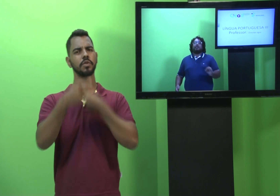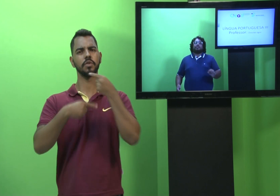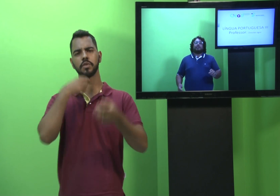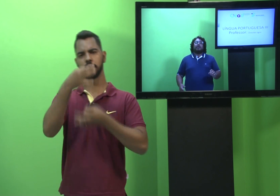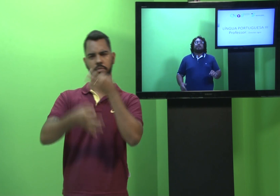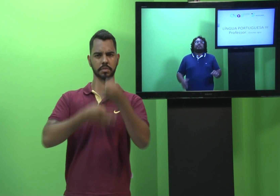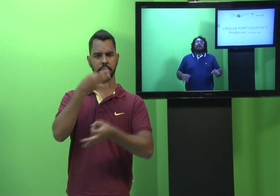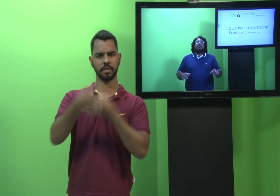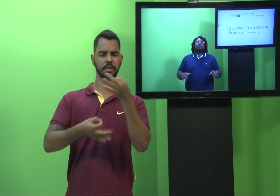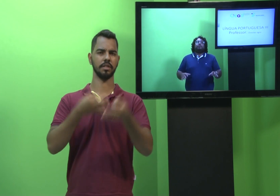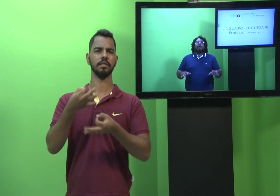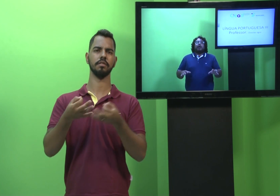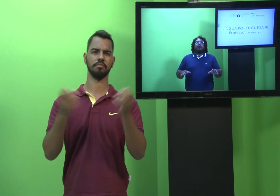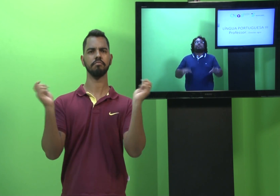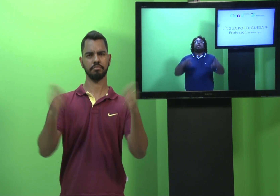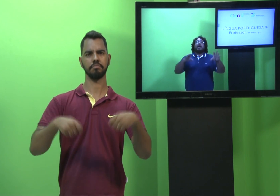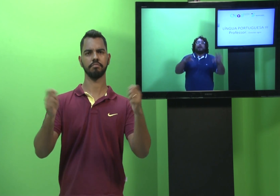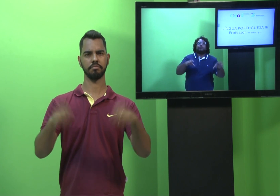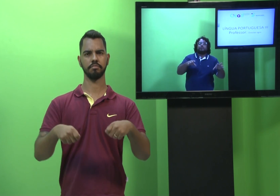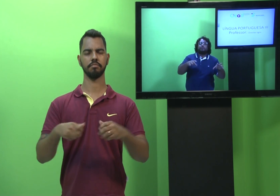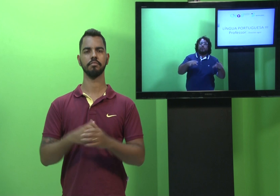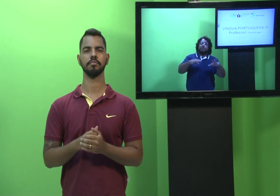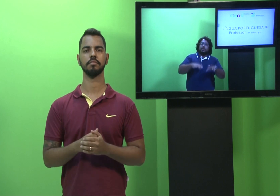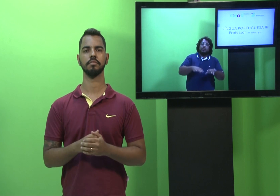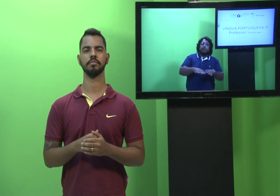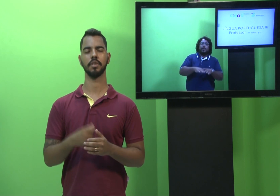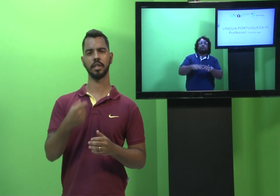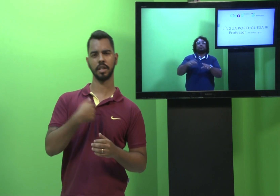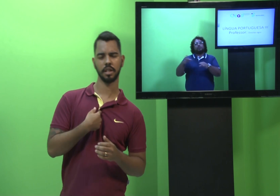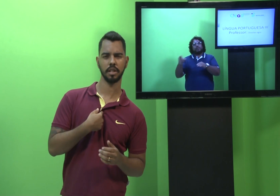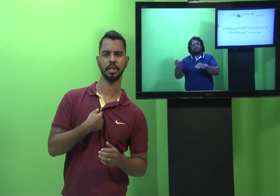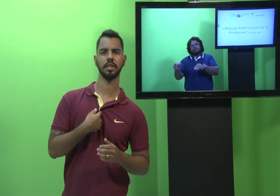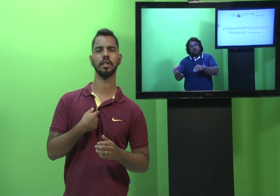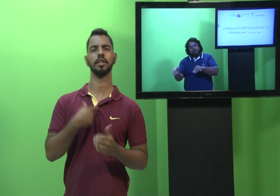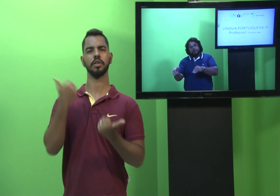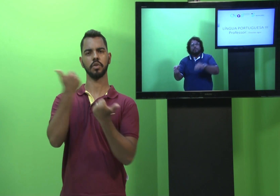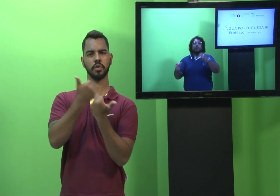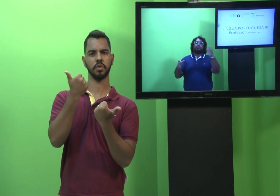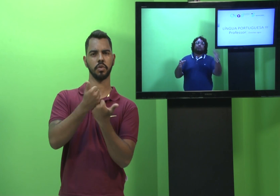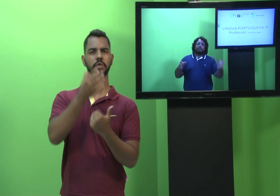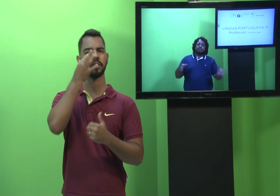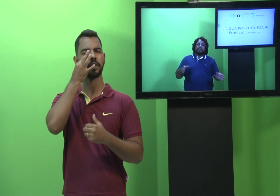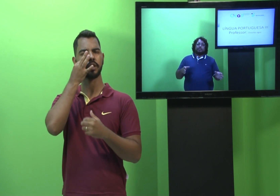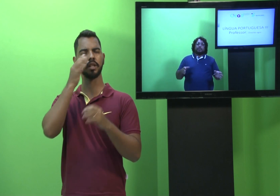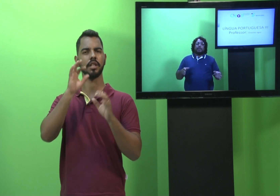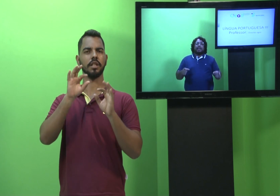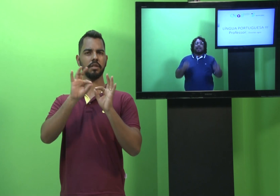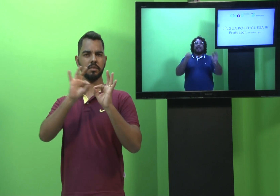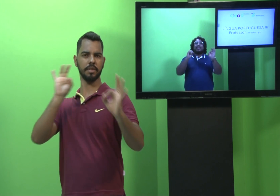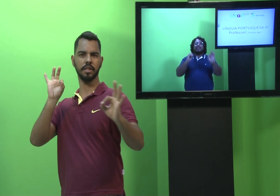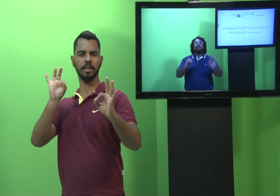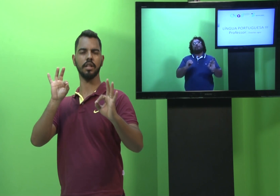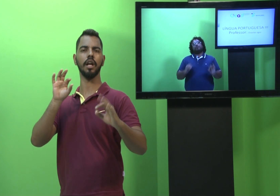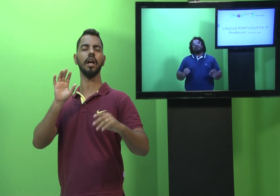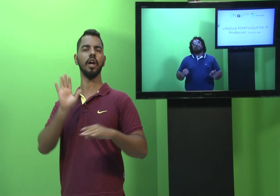colegas. Serão auxiliados por mim e pelo tutor presencial e pelo tutor à distância, naquilo que for